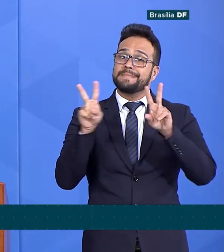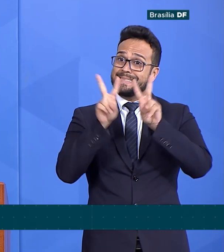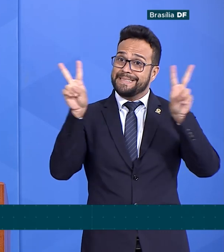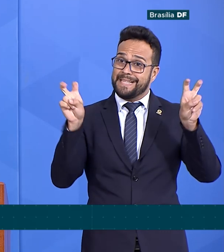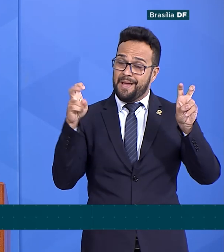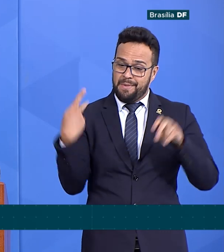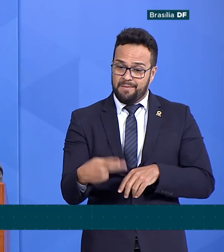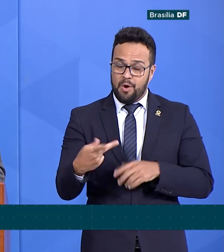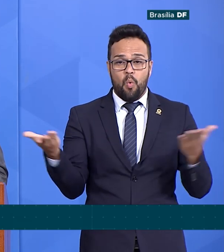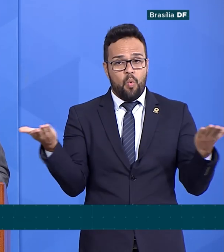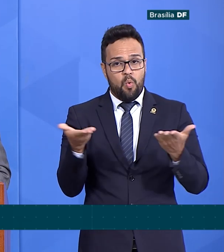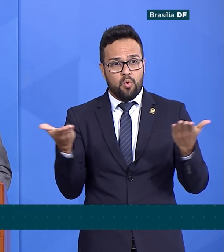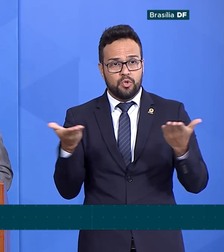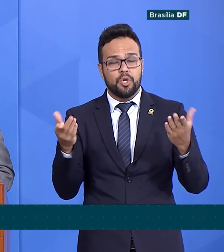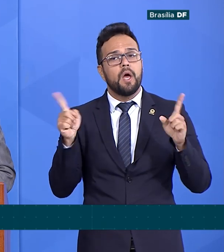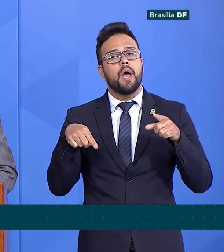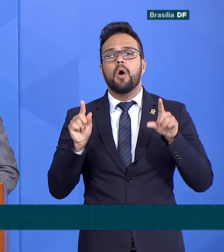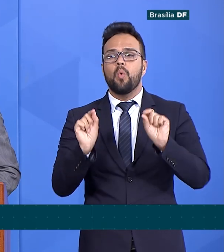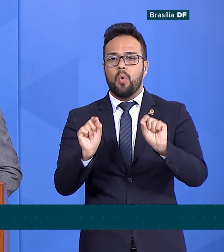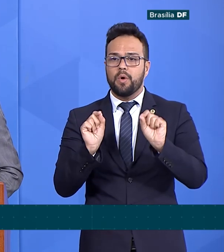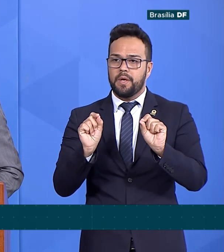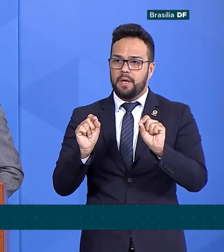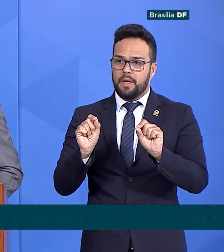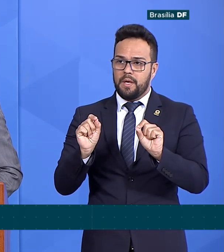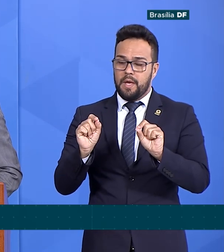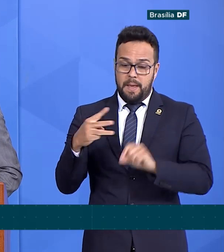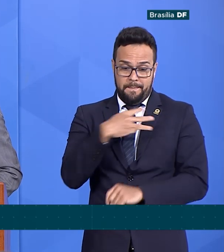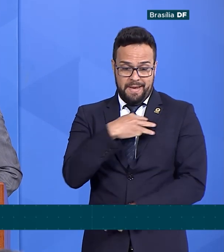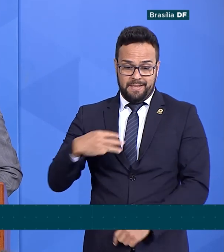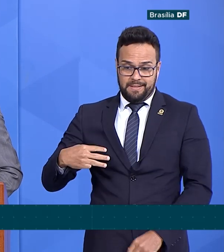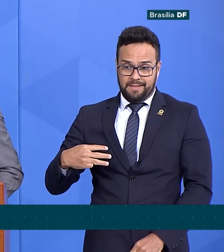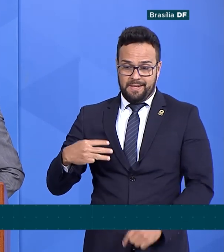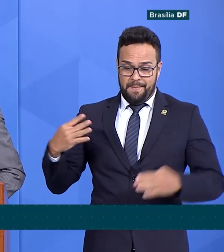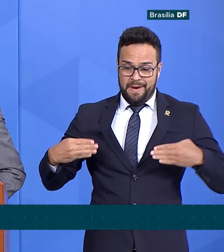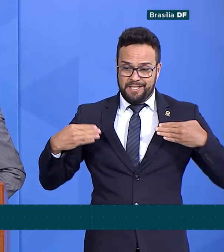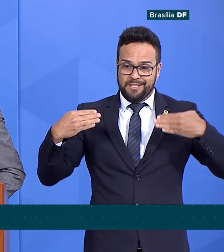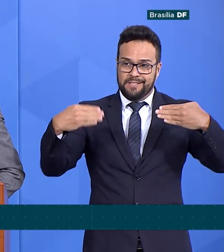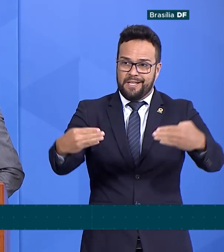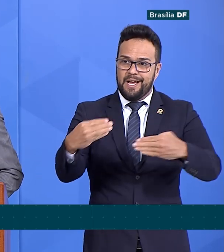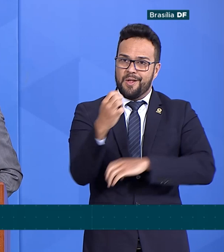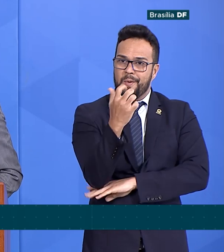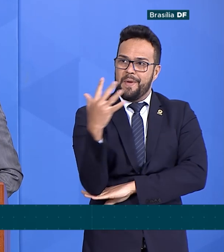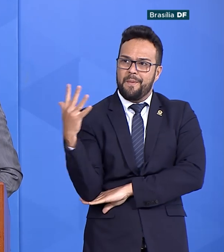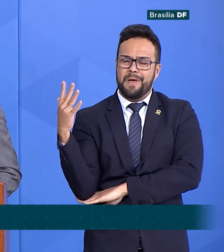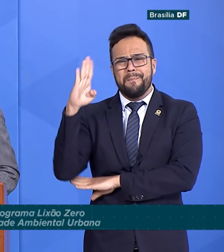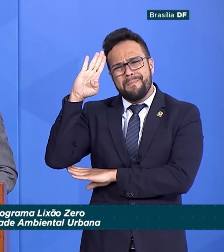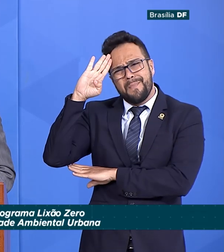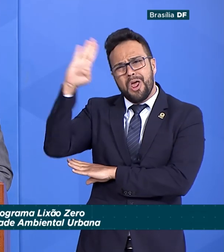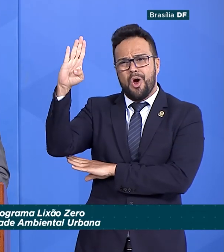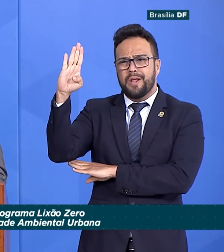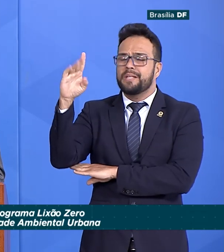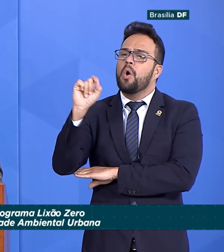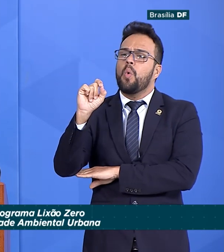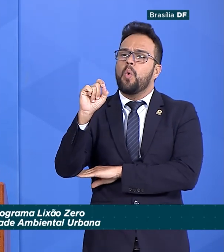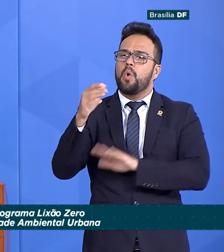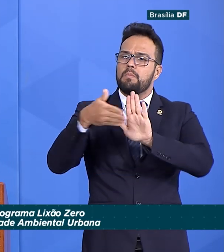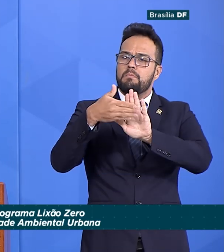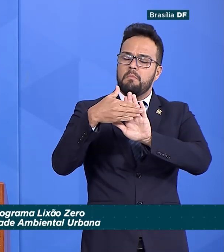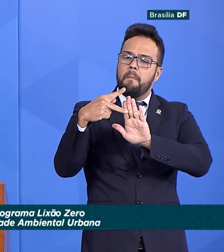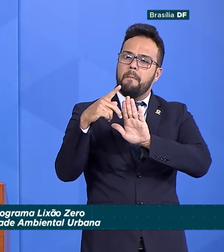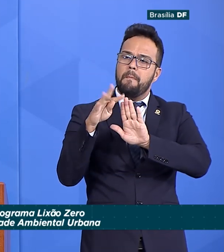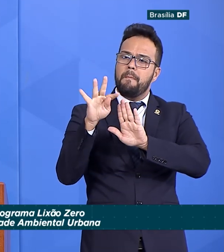é tida por nós, no Ministério do Meio Ambiente, como principal e mais prioritária pauta da questão ambiental